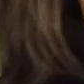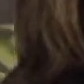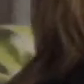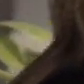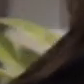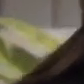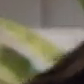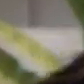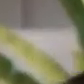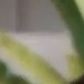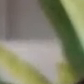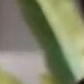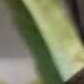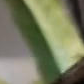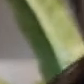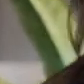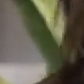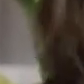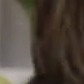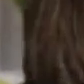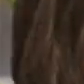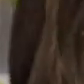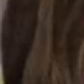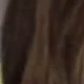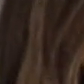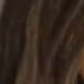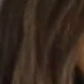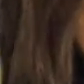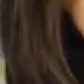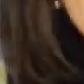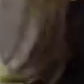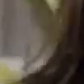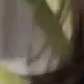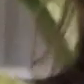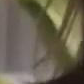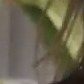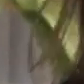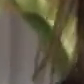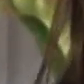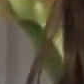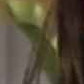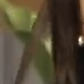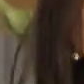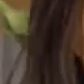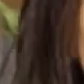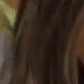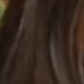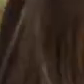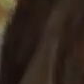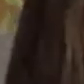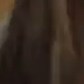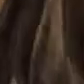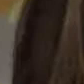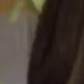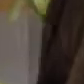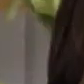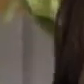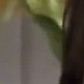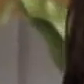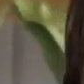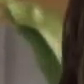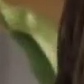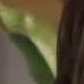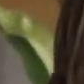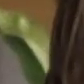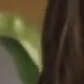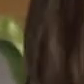la biblioteca de Monseñor Pablo Cabrera. Pero bueno, todo eso que todos